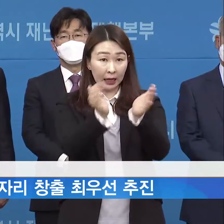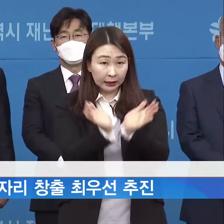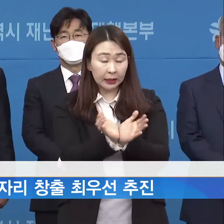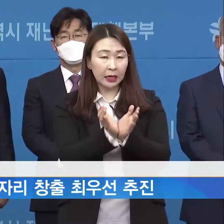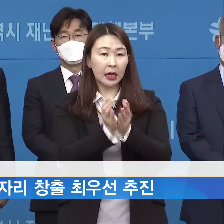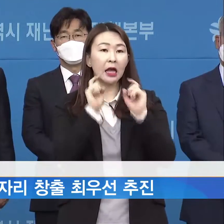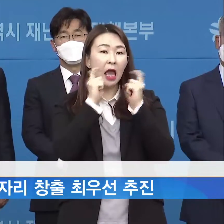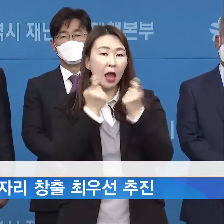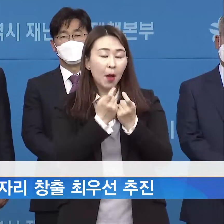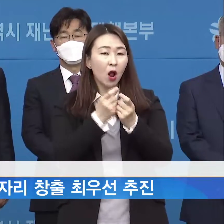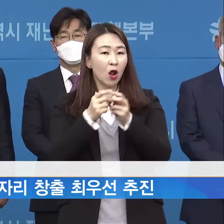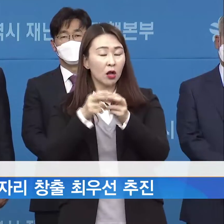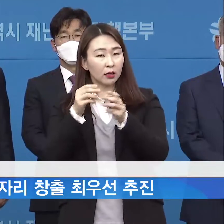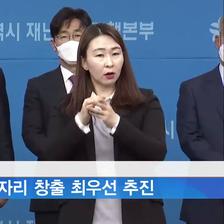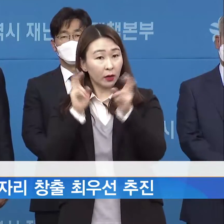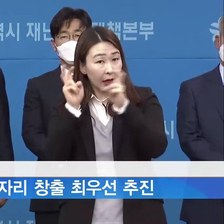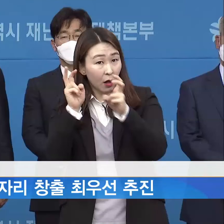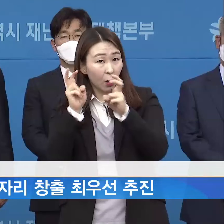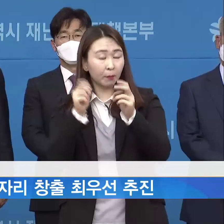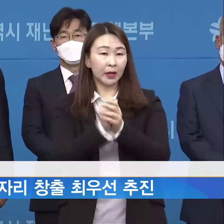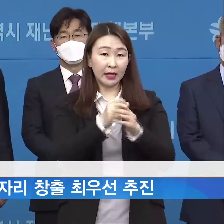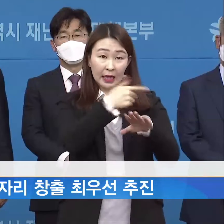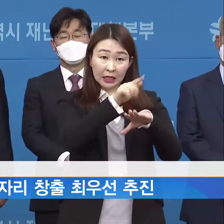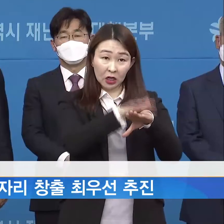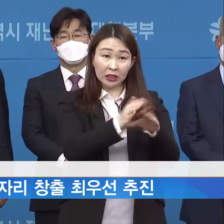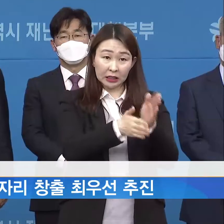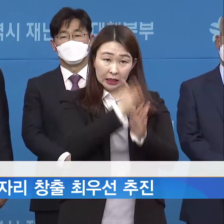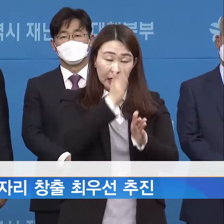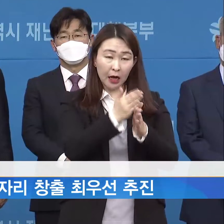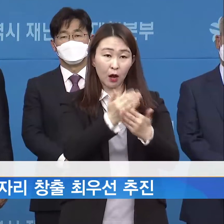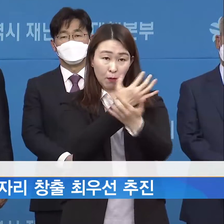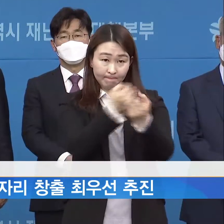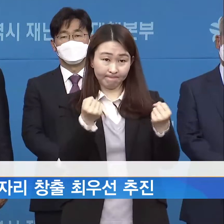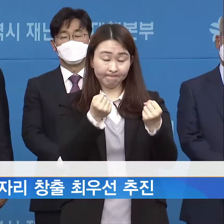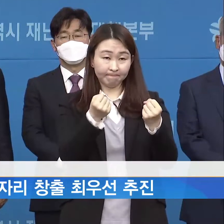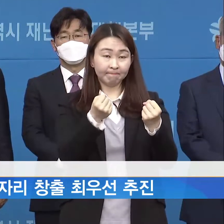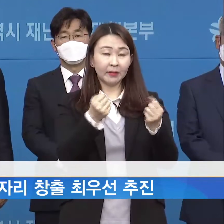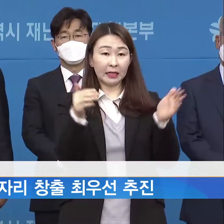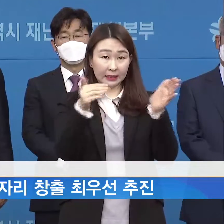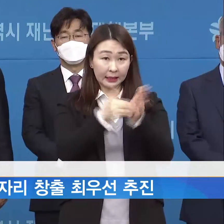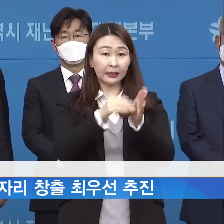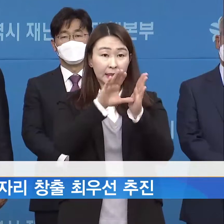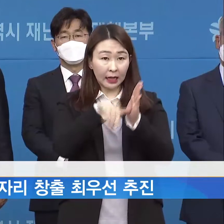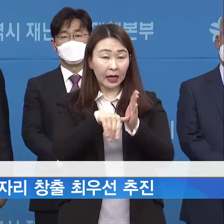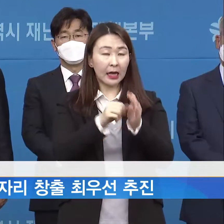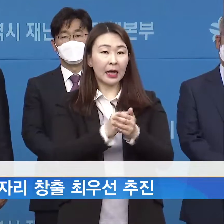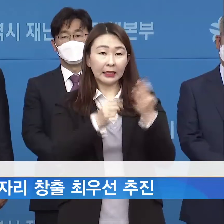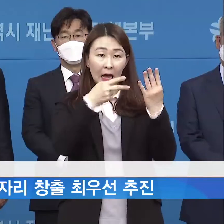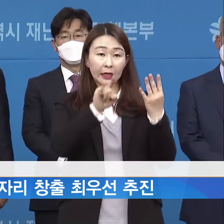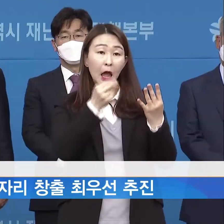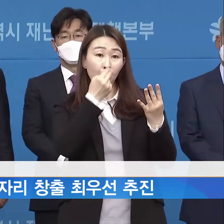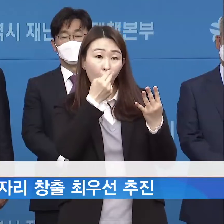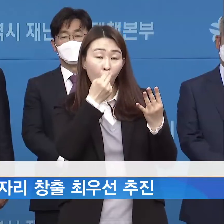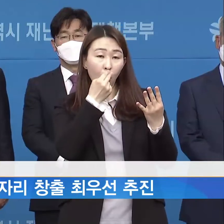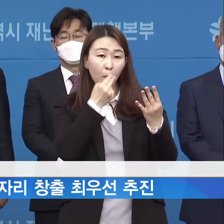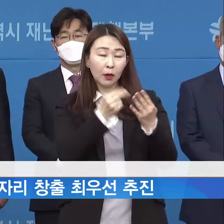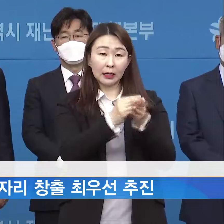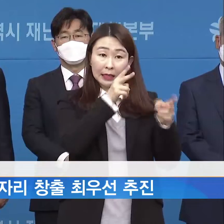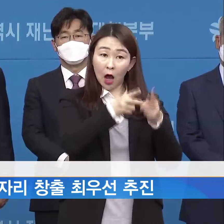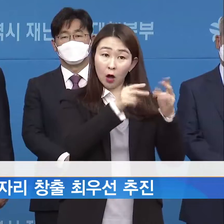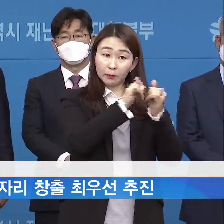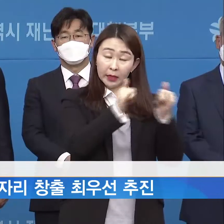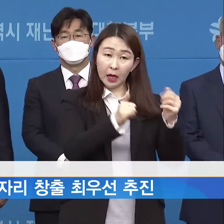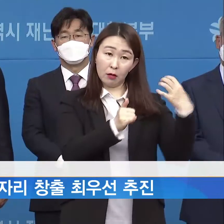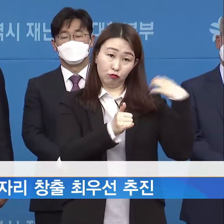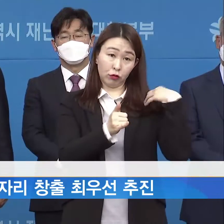경제단체, 개별 기업, 대전시 간 고용유지 협약을 체결할 경우 4대 보험료 사업주